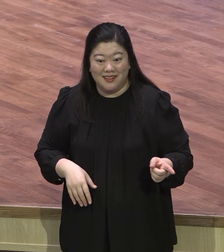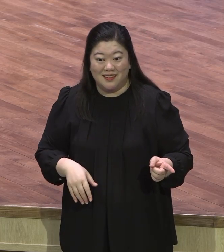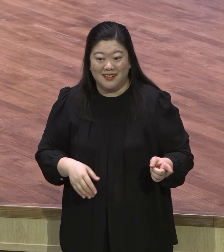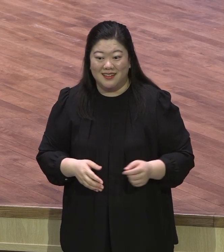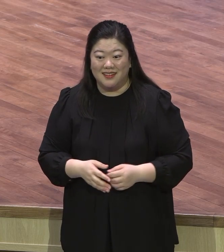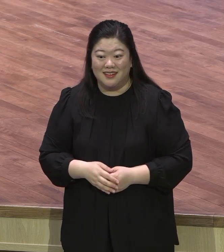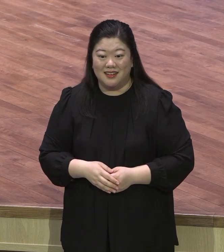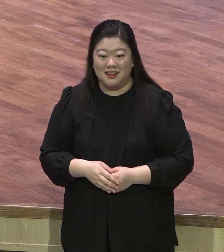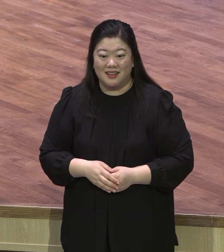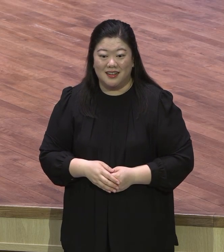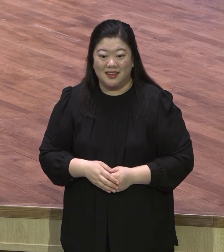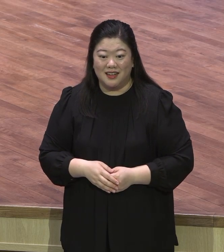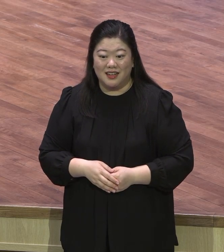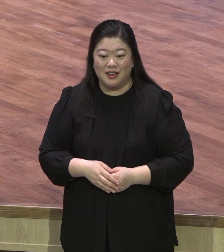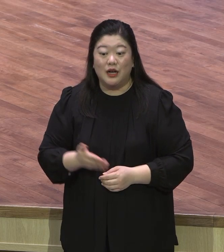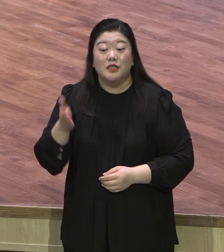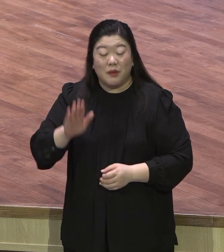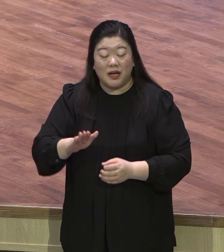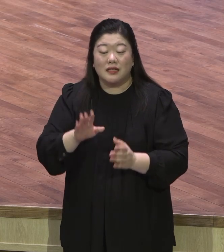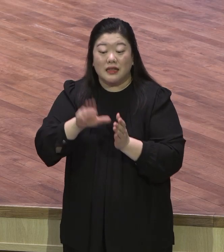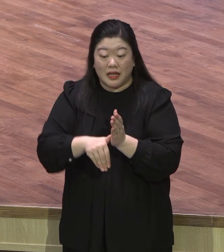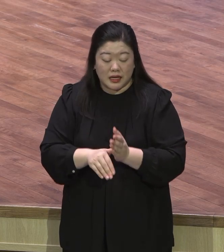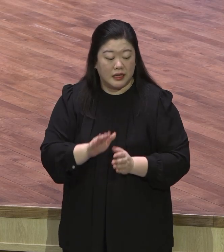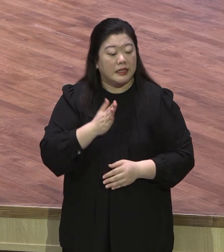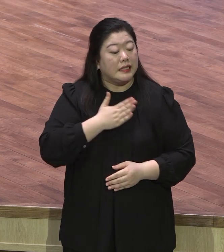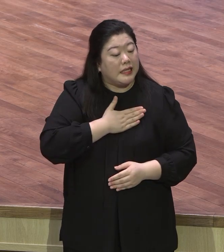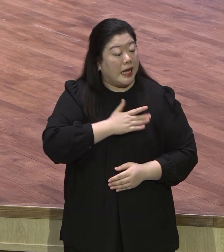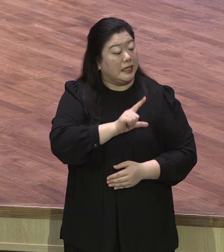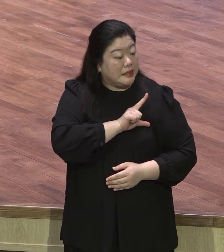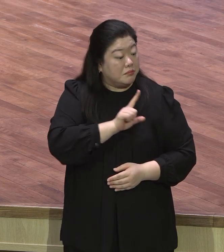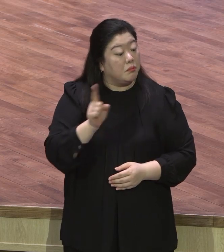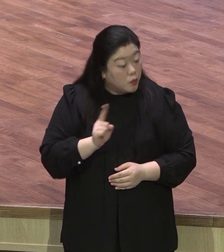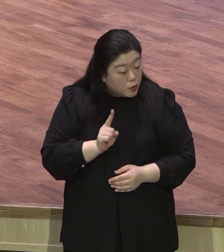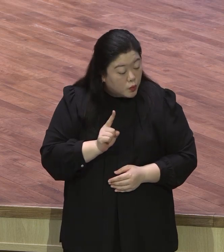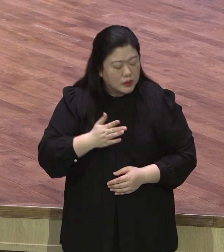그때 뭐라고 답합니까? 나는 스스로 있는 자니라.